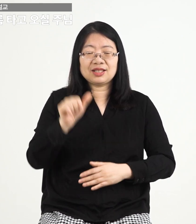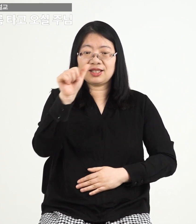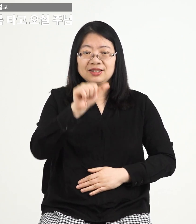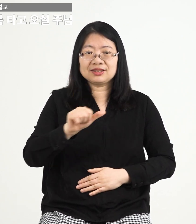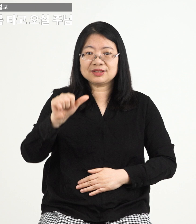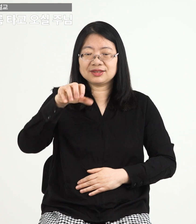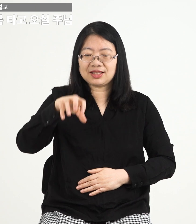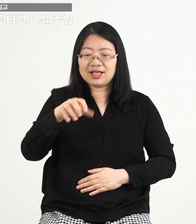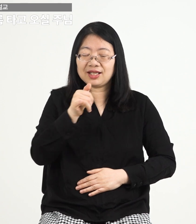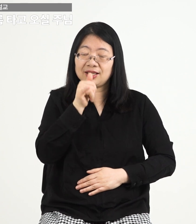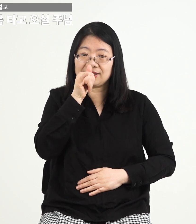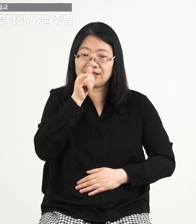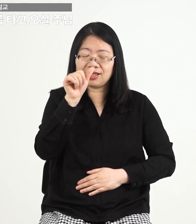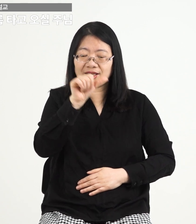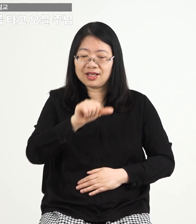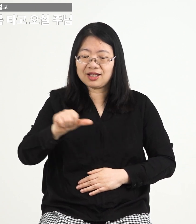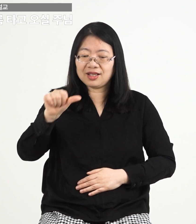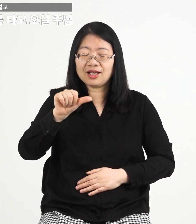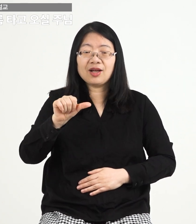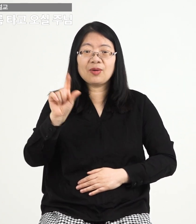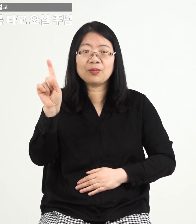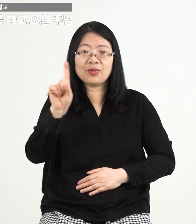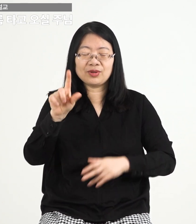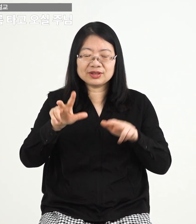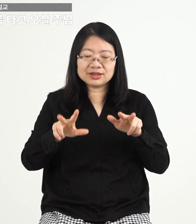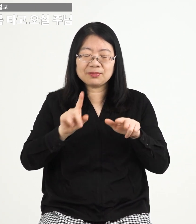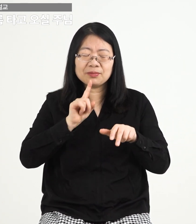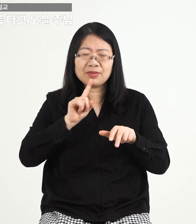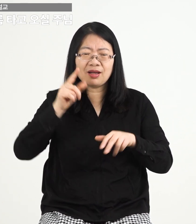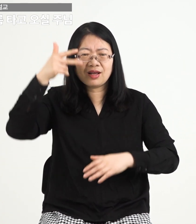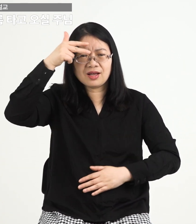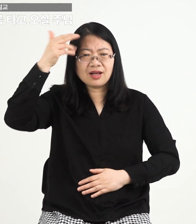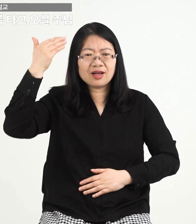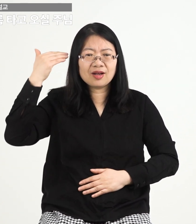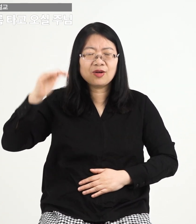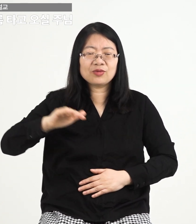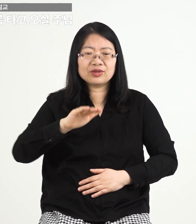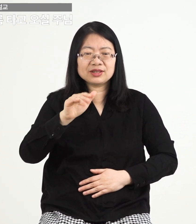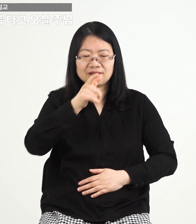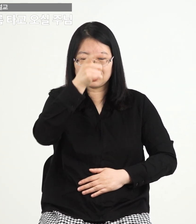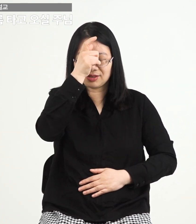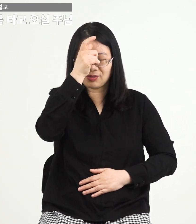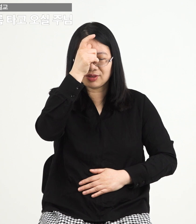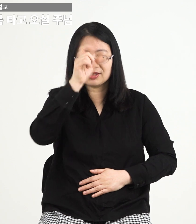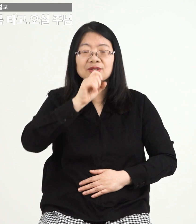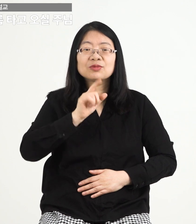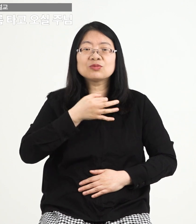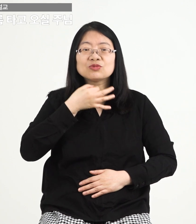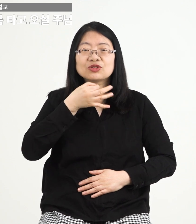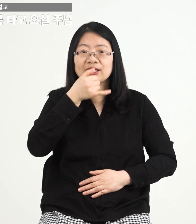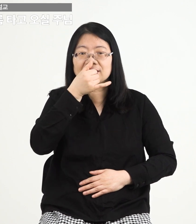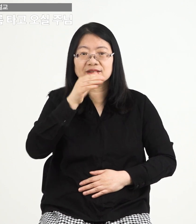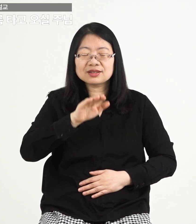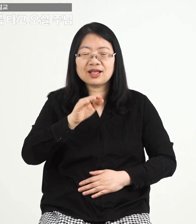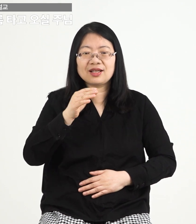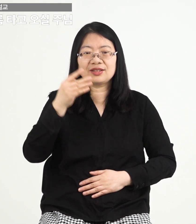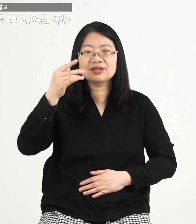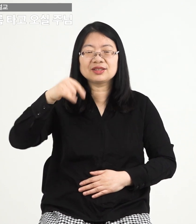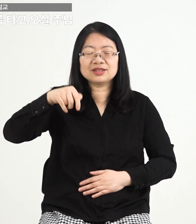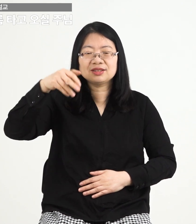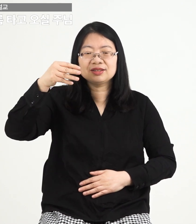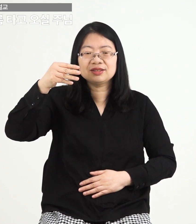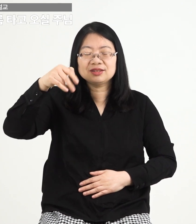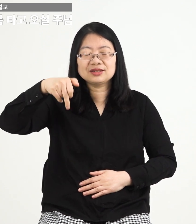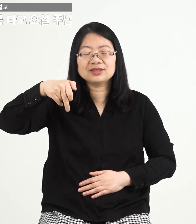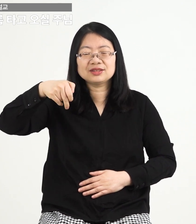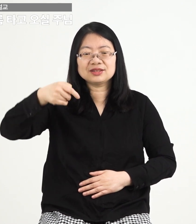아시아에 있는 이 아시아는 지금으로 얘기하면 과거에 우리는 터키 했죠. 튀르키예를 얘기합니다. 지금의